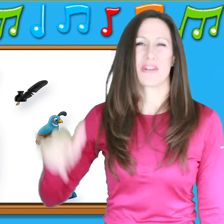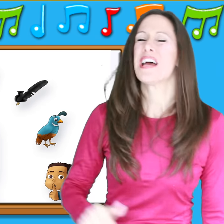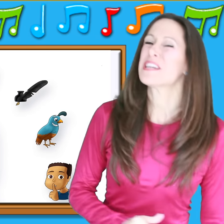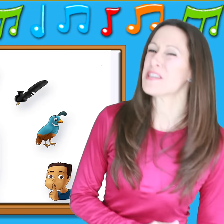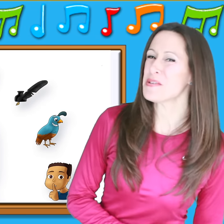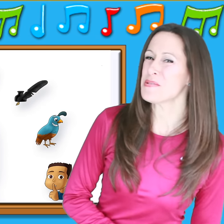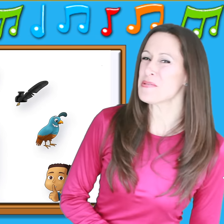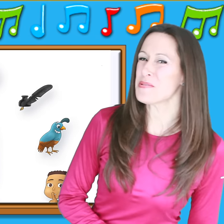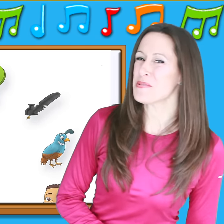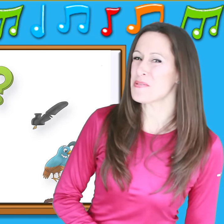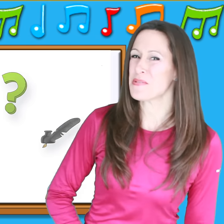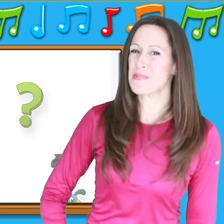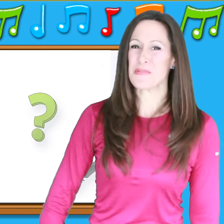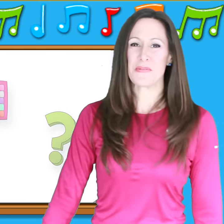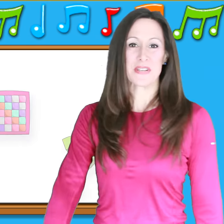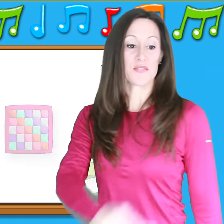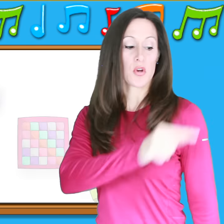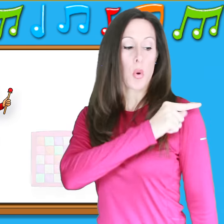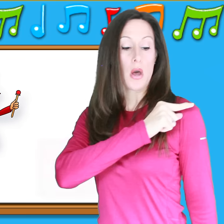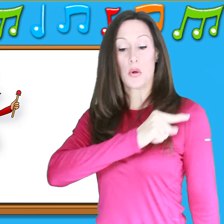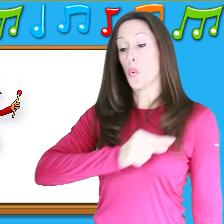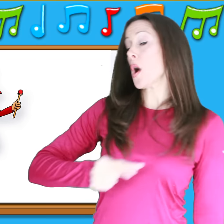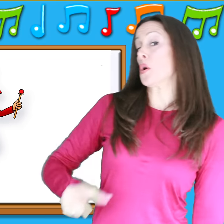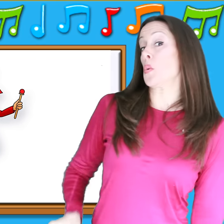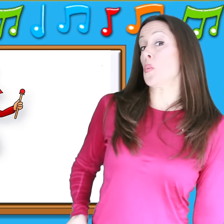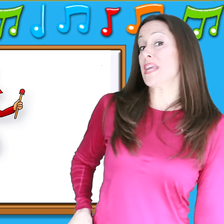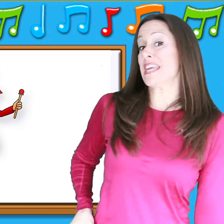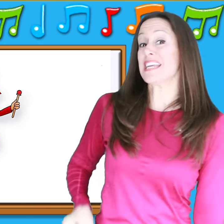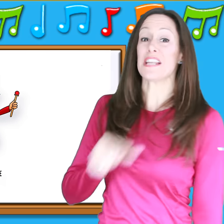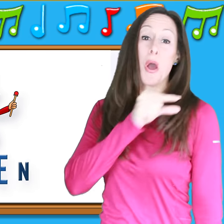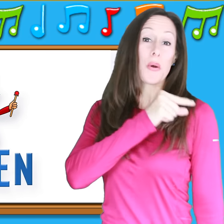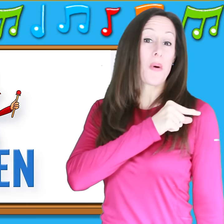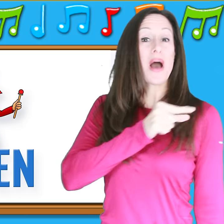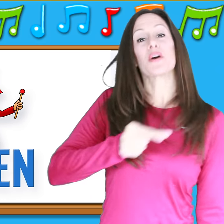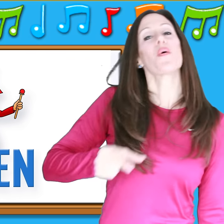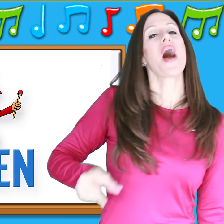Q is for qua, qua, queen, qua, qua,